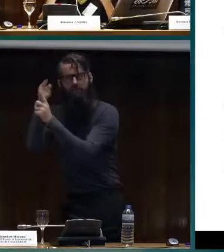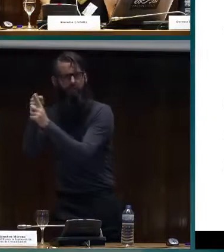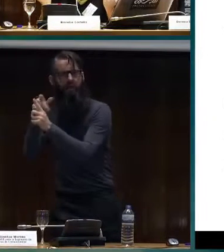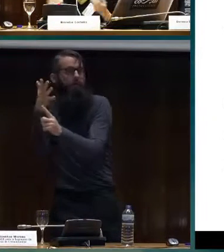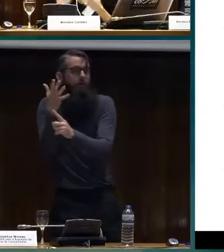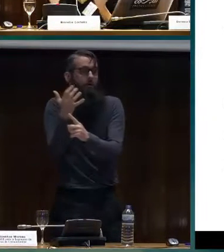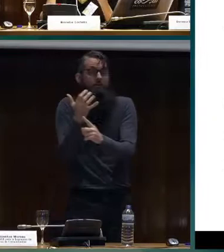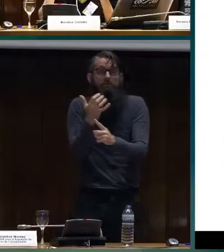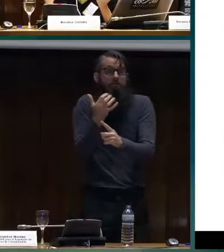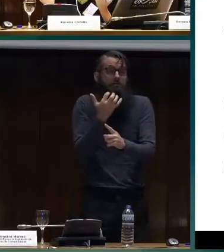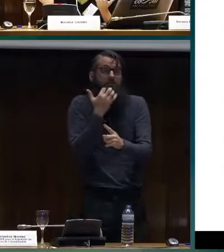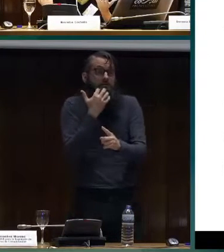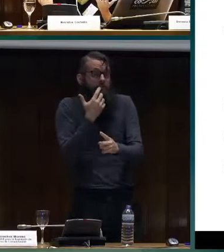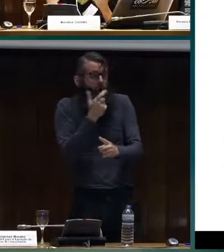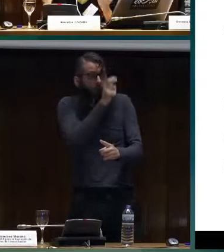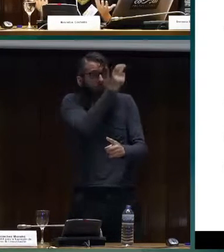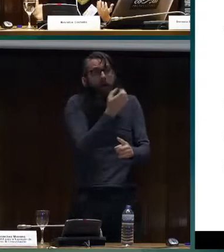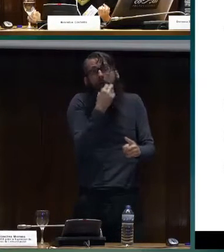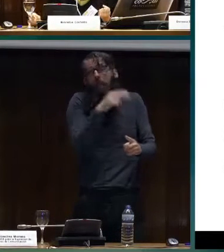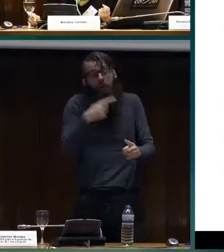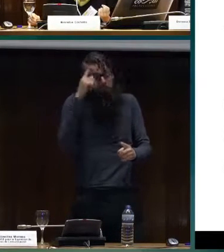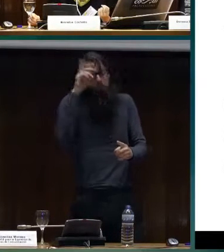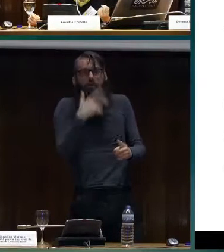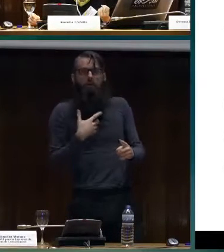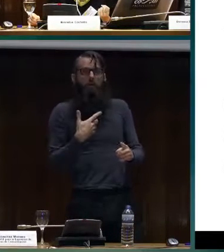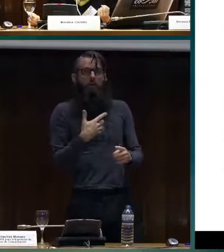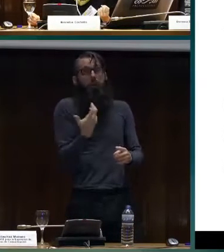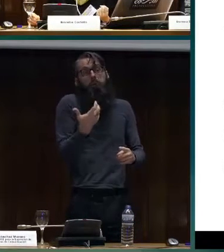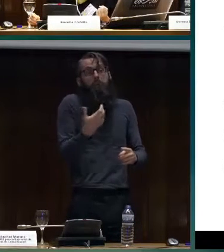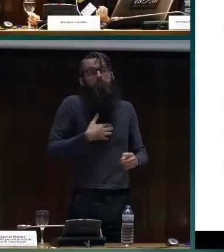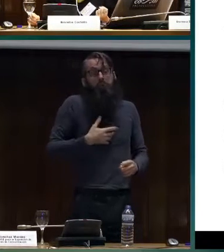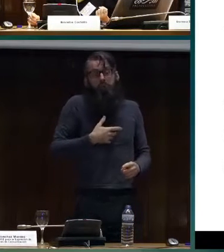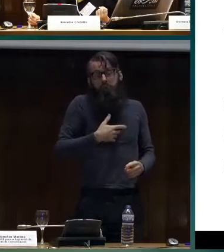que no conocemos la identidad de la persona de la que estamos hablando.